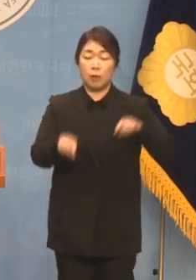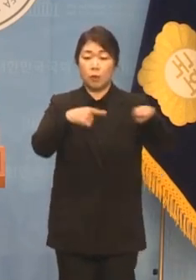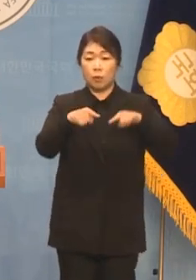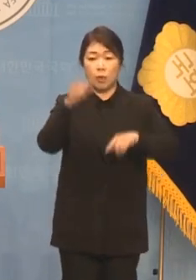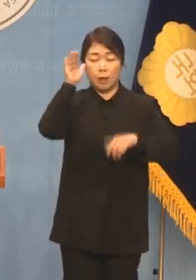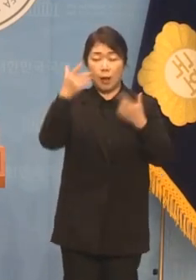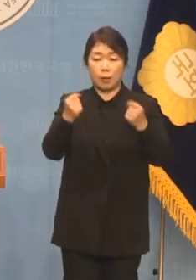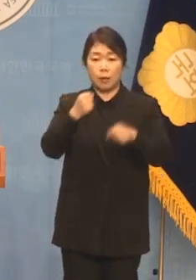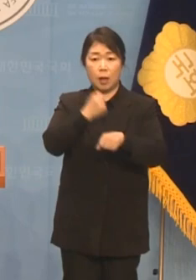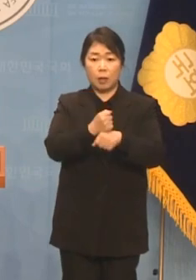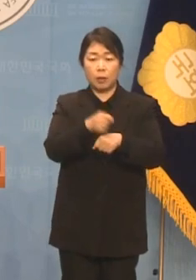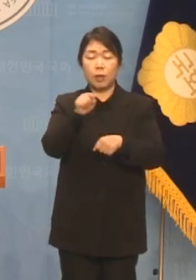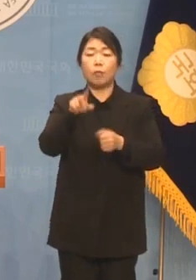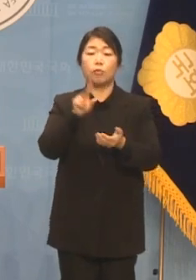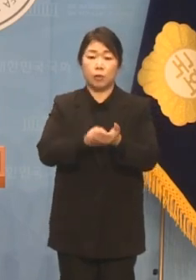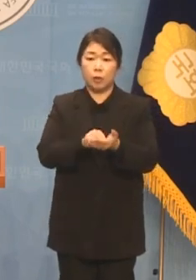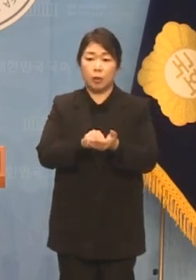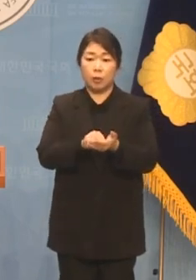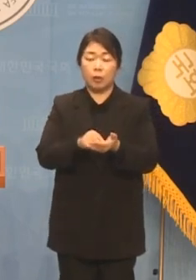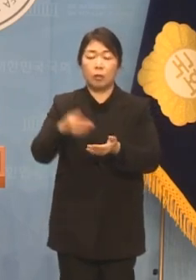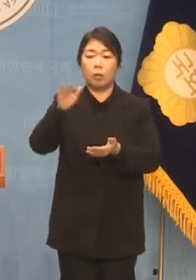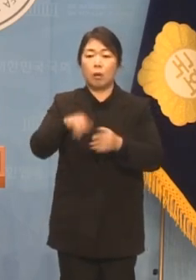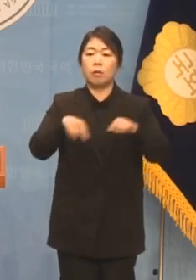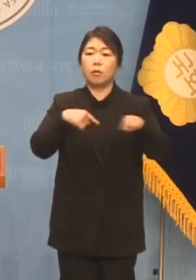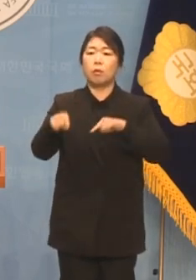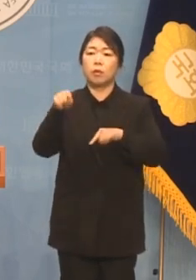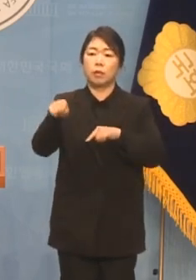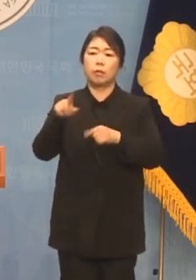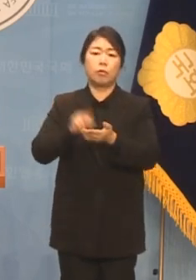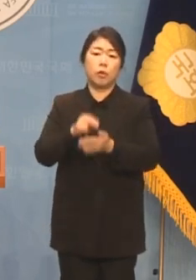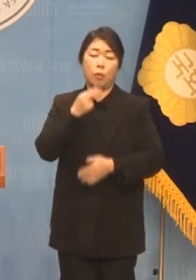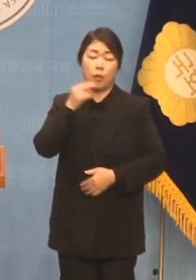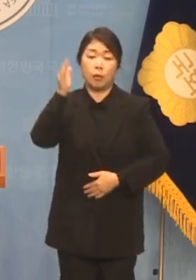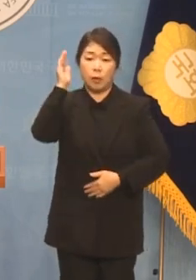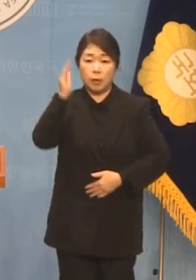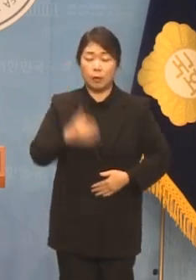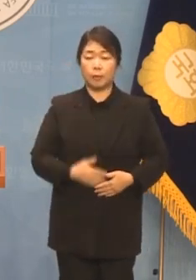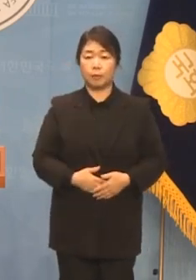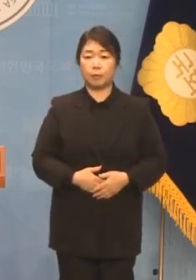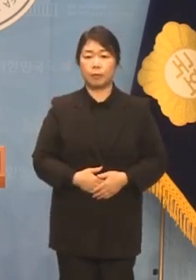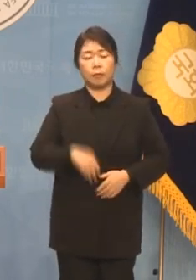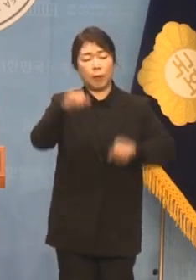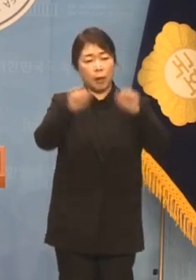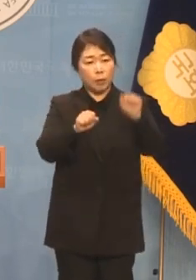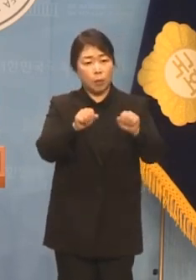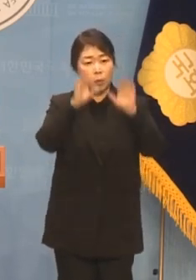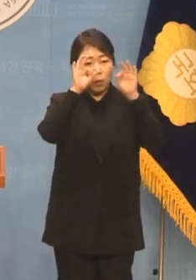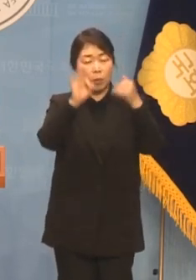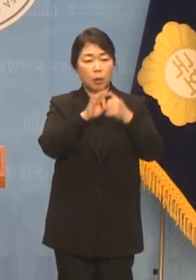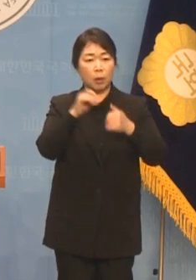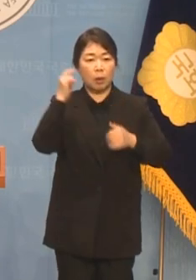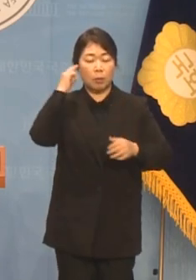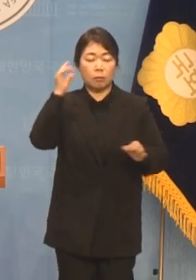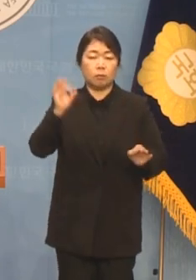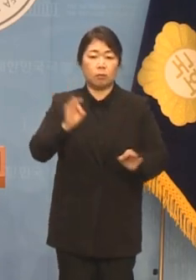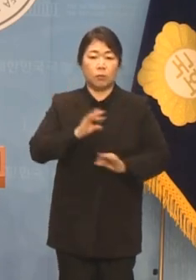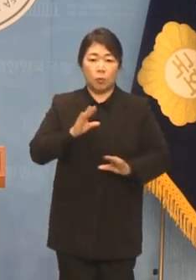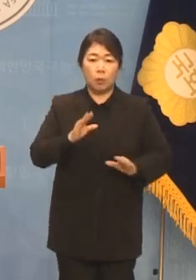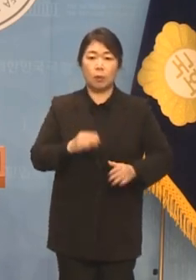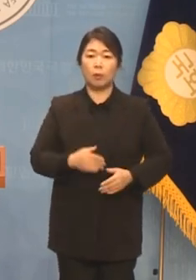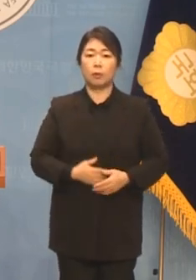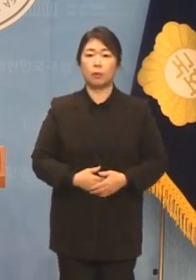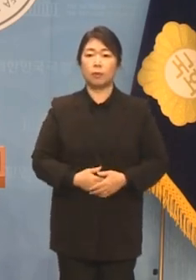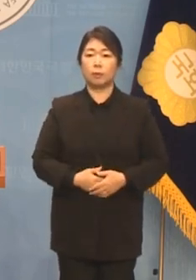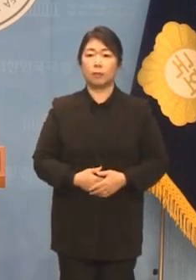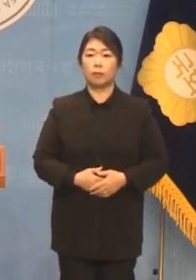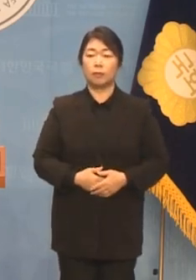정치 자체는 문제가 없다라는 한동훈 위원장의 거친 언사는 귀를 의심케 합니다